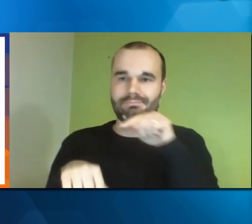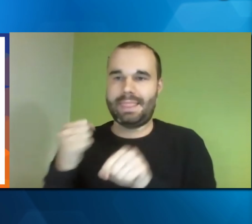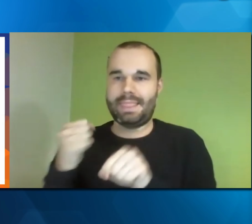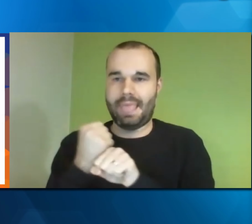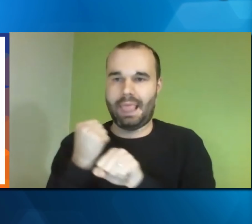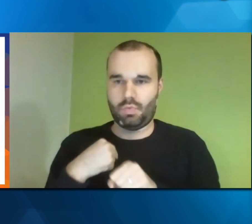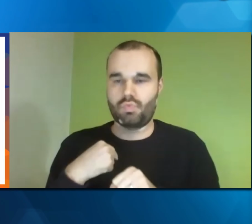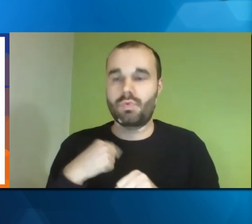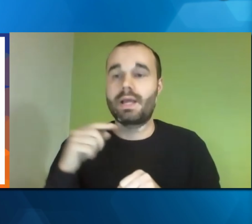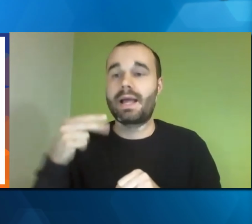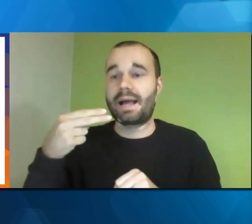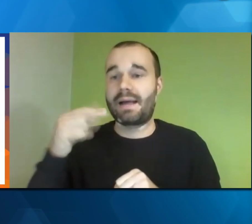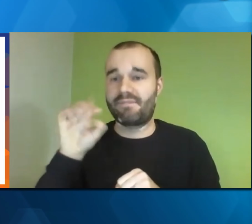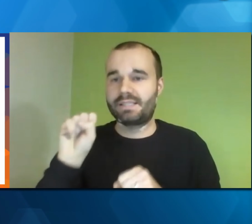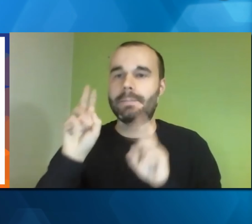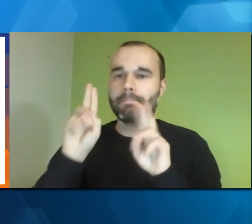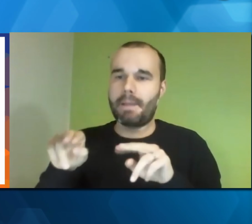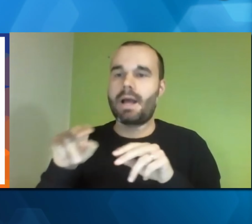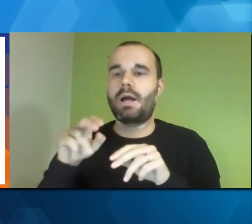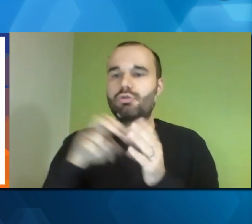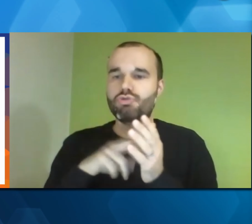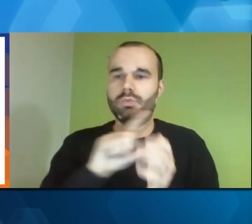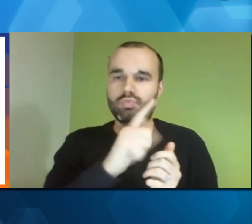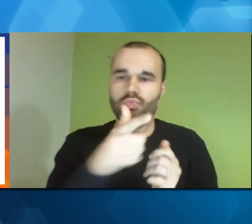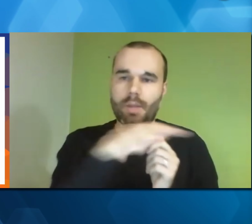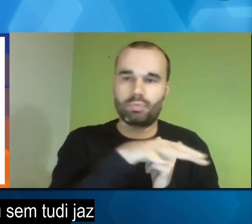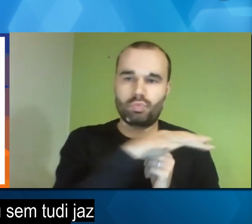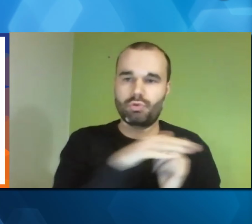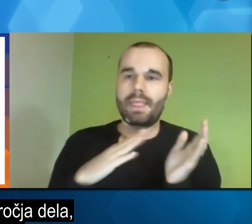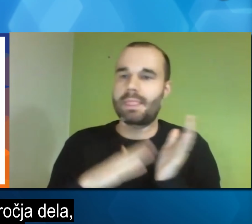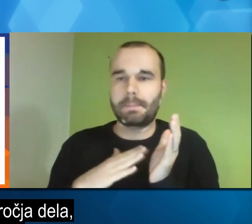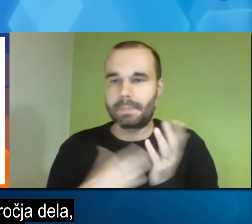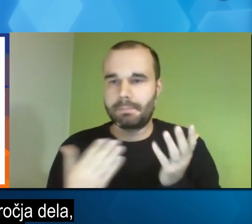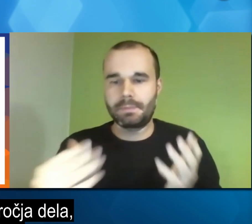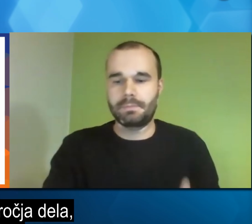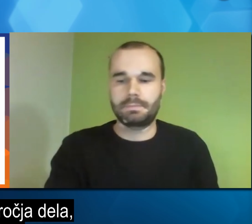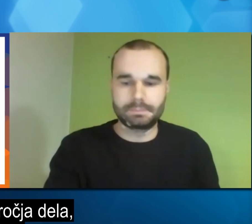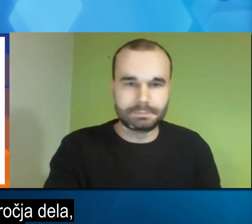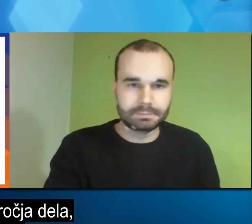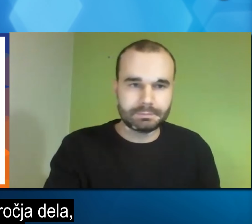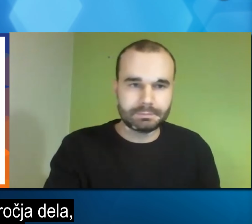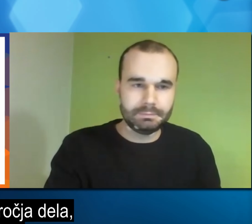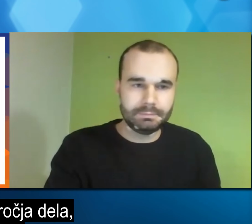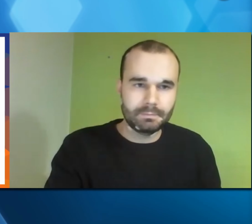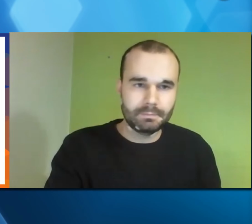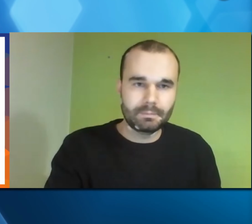Na tem področju sem tudi jaz delal. HFS ima seveda še druga področja dela, kot so na primer.